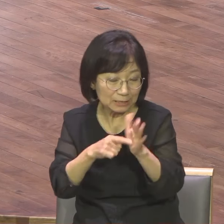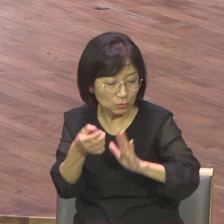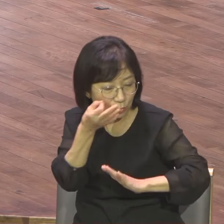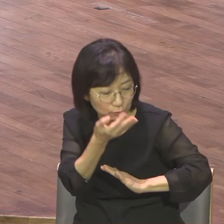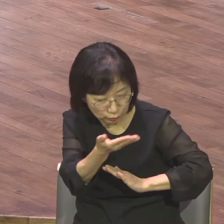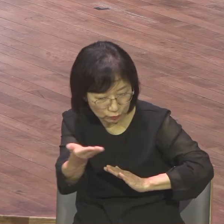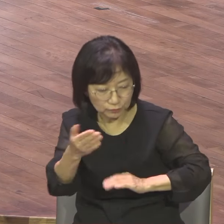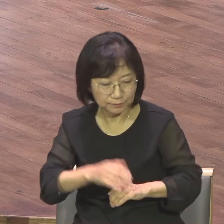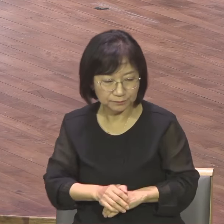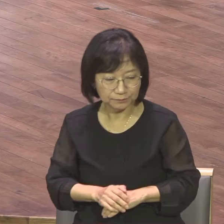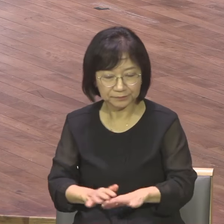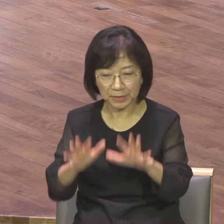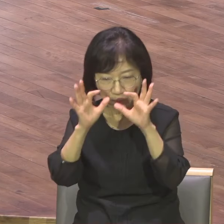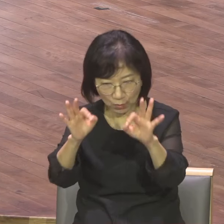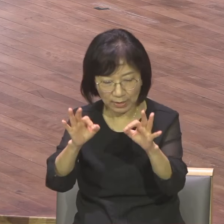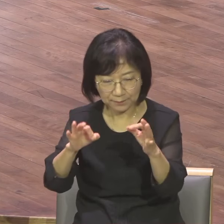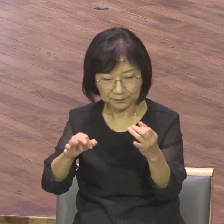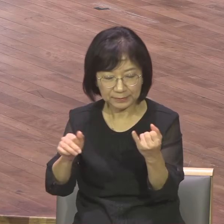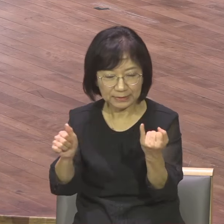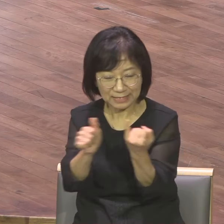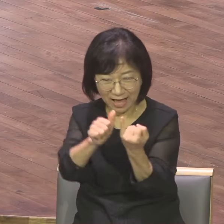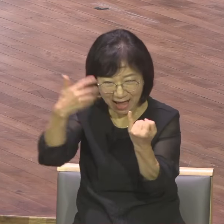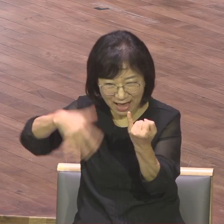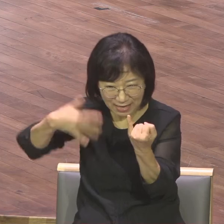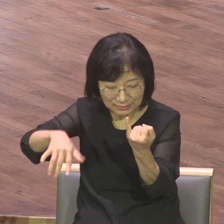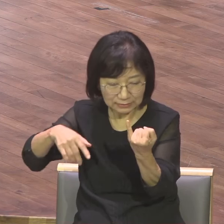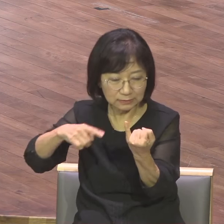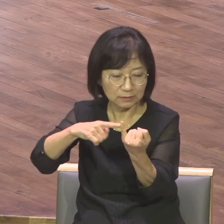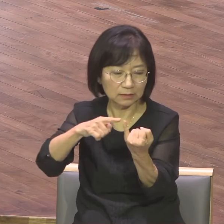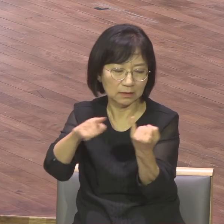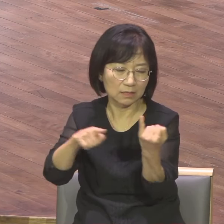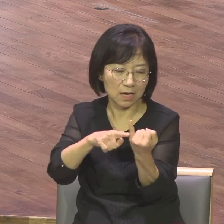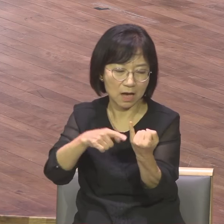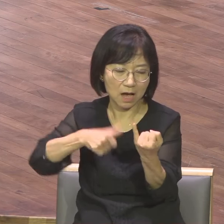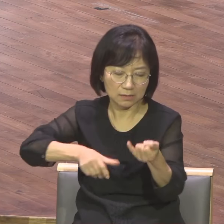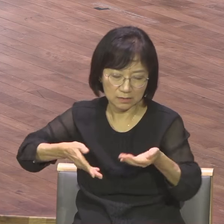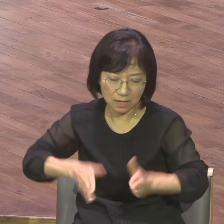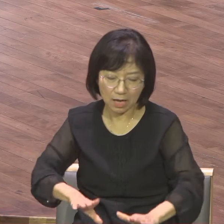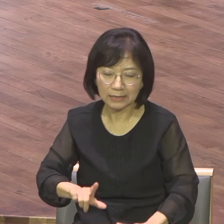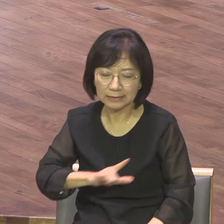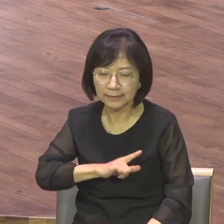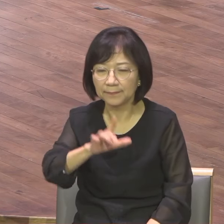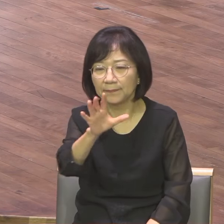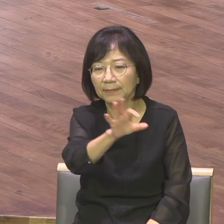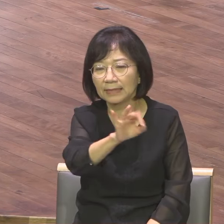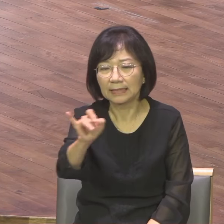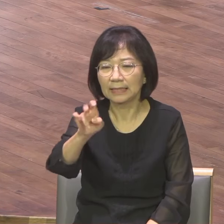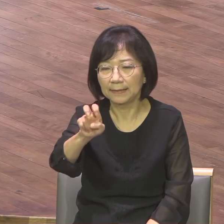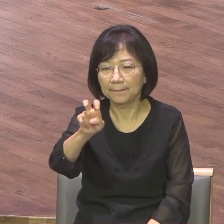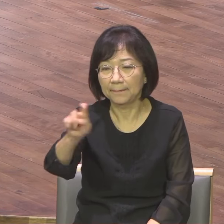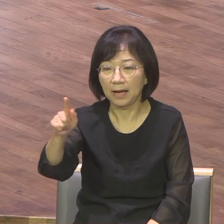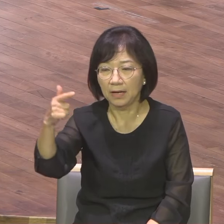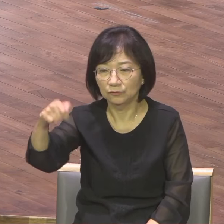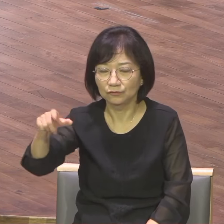보라, 처녀가 잉태하여 아들을 낳을 것이요 그 이름은 임마누엘이라 하리라.